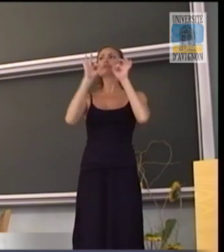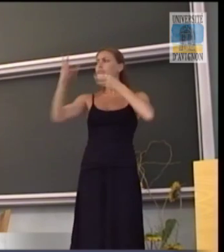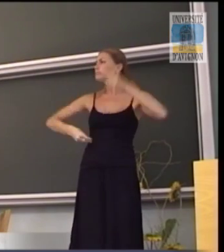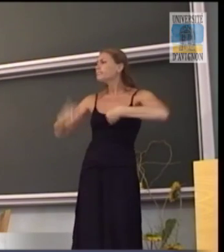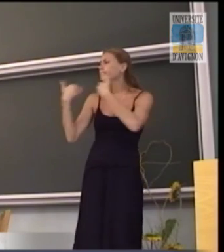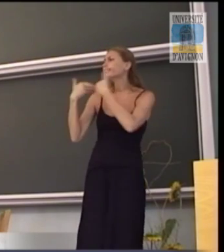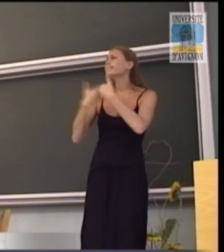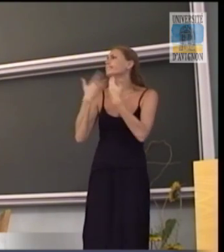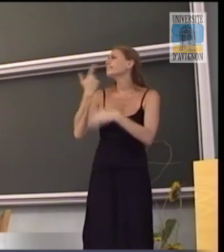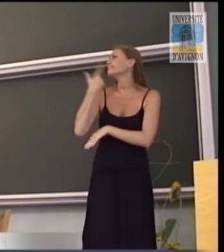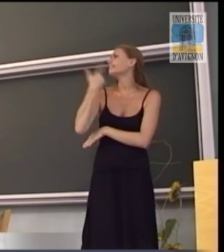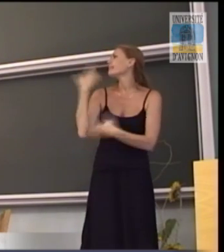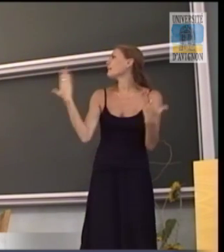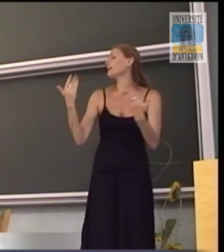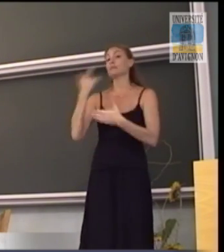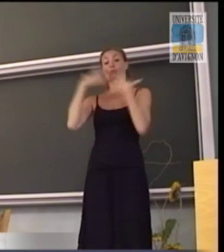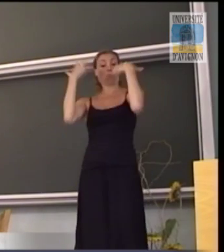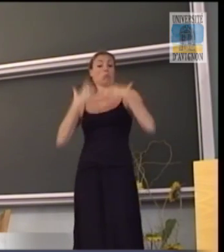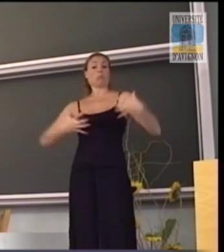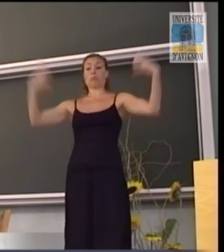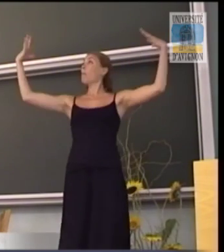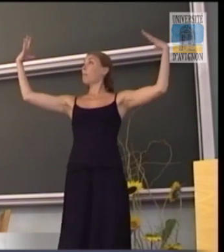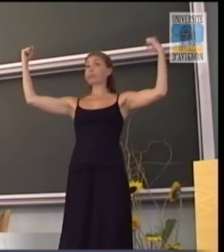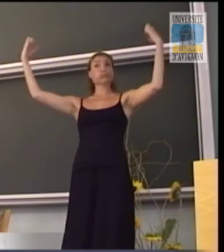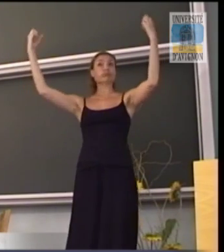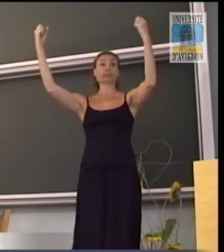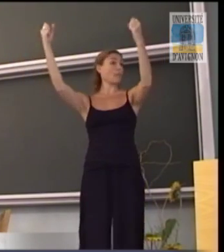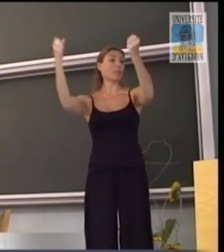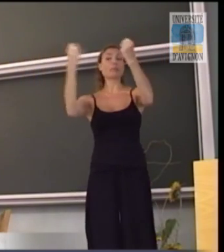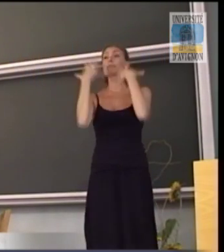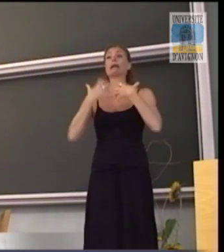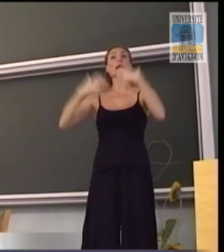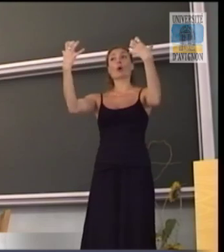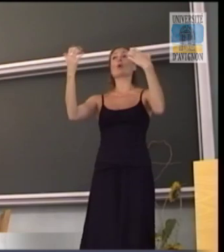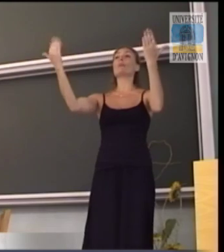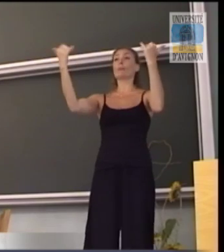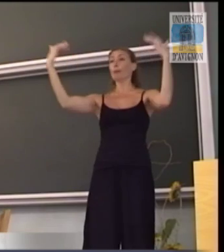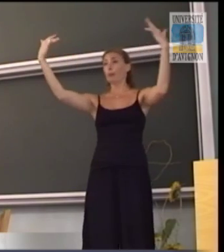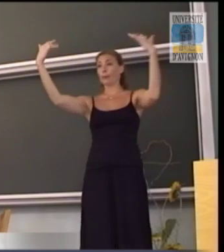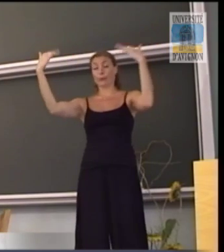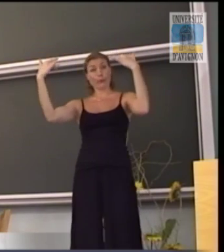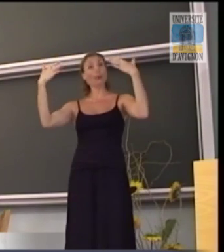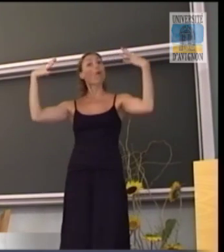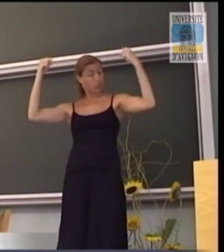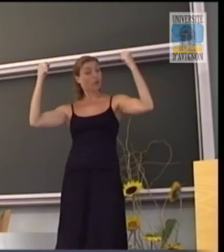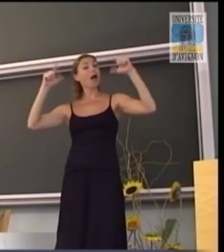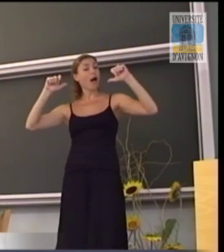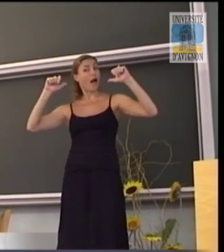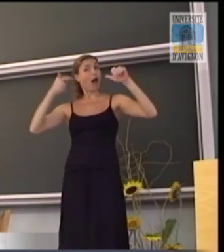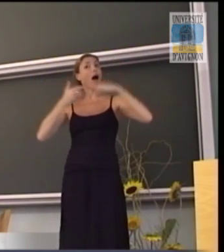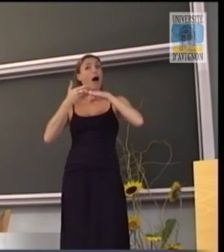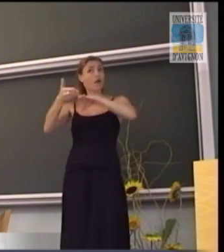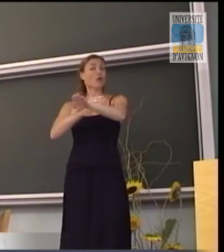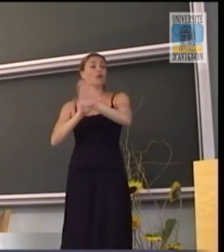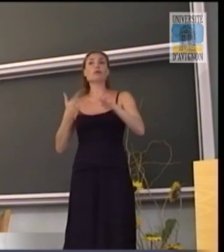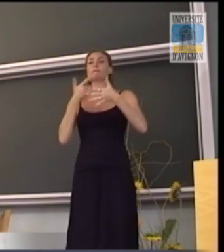c'est pas compliqué, on met une salle de spectacle dans le noir, on met les spectateurs, on les fait rentrer dans le noir, on les assied dans le